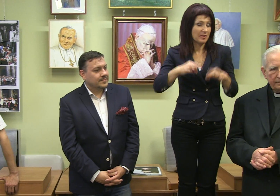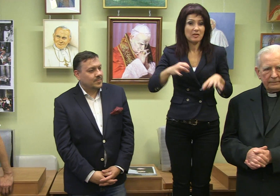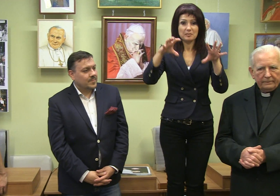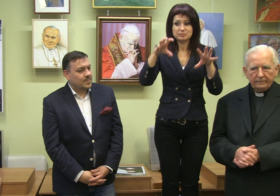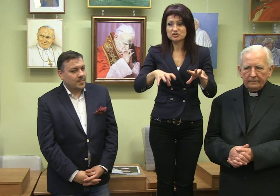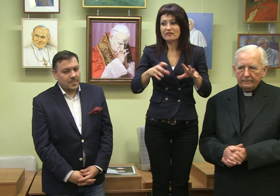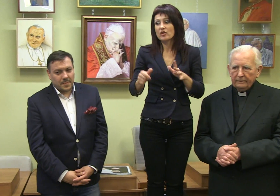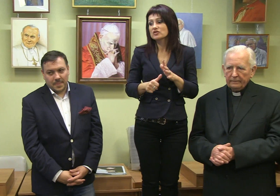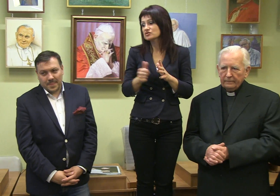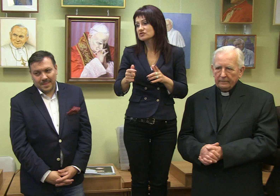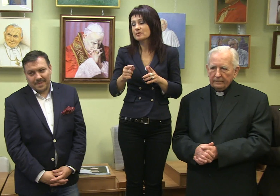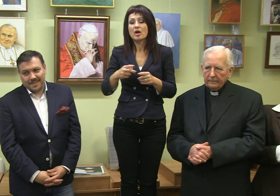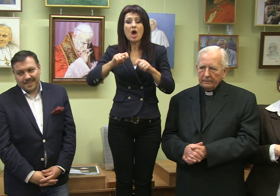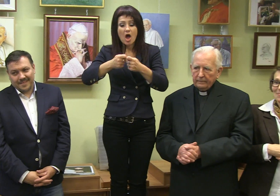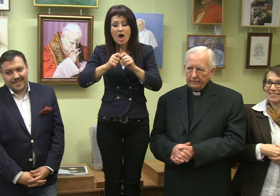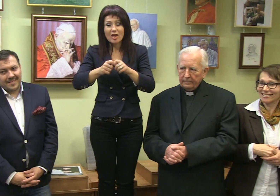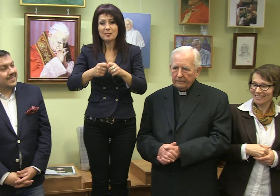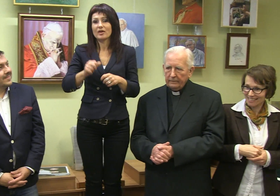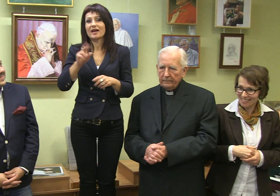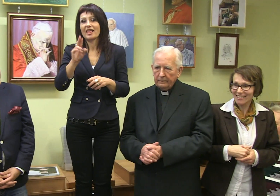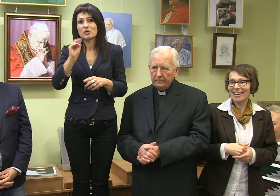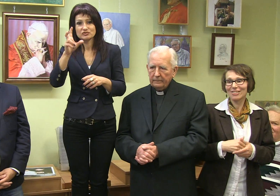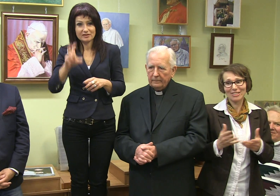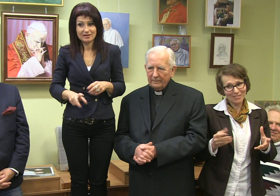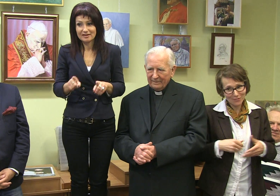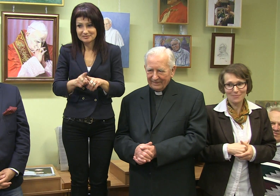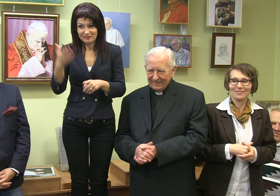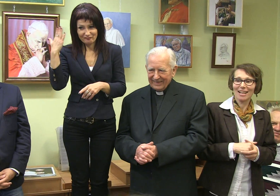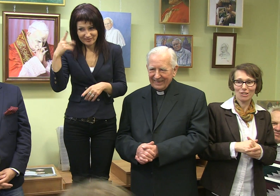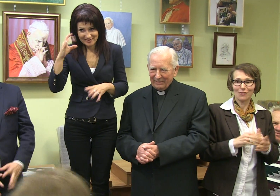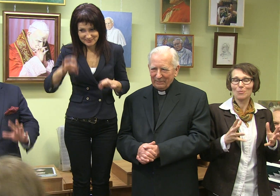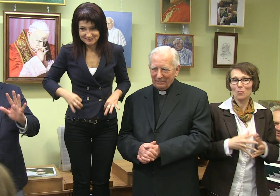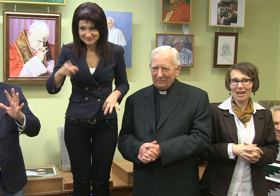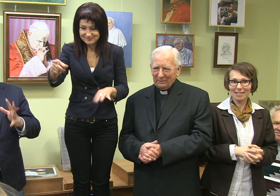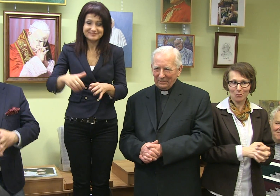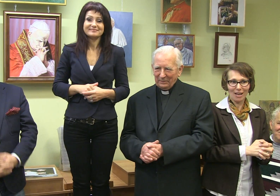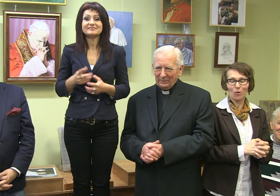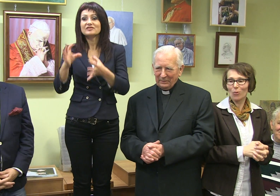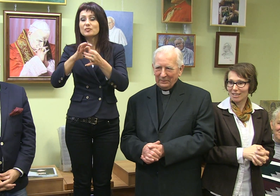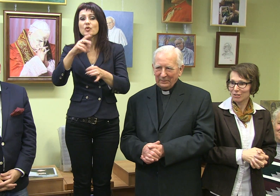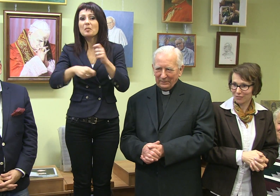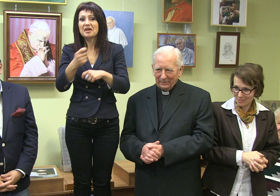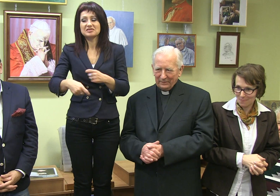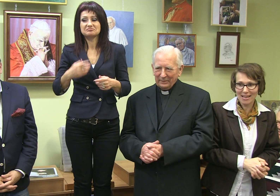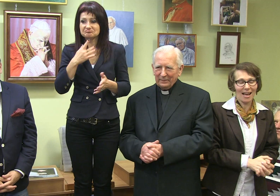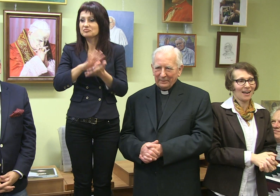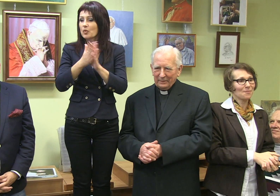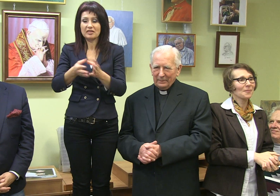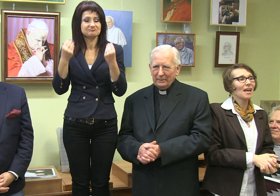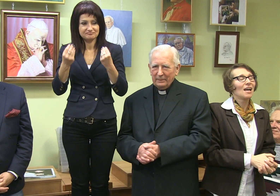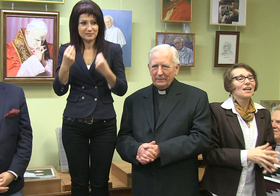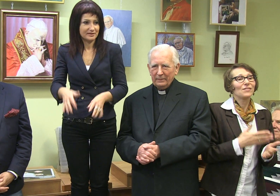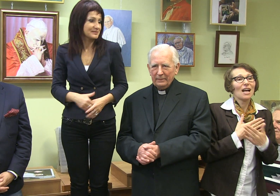przewodniczącą koła robótek ręcznych witamy też. Nasza współpraca układa się